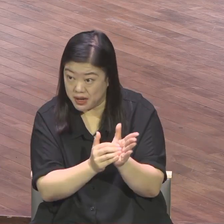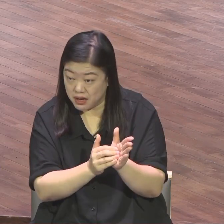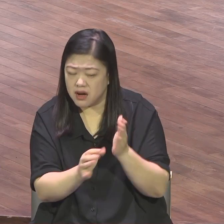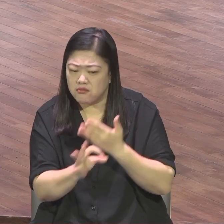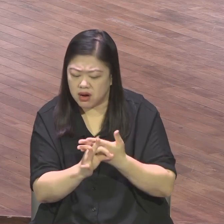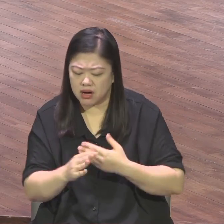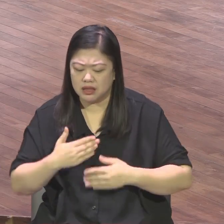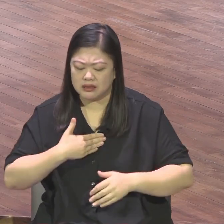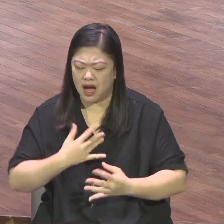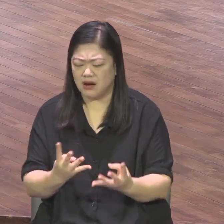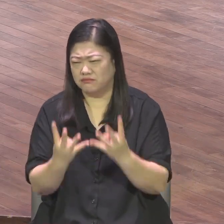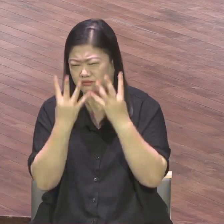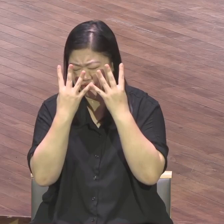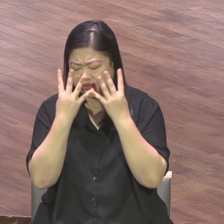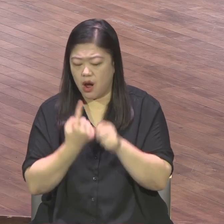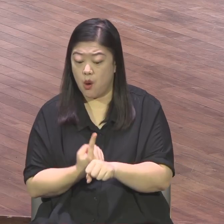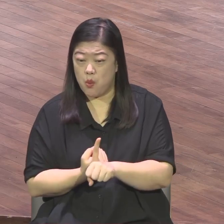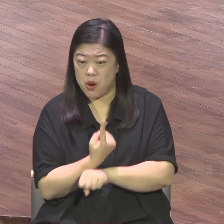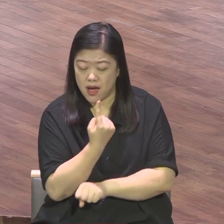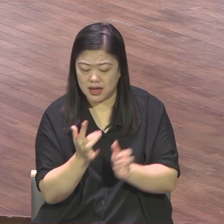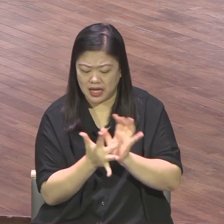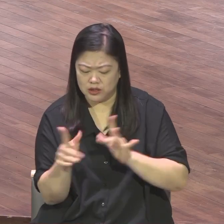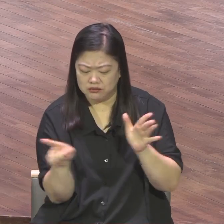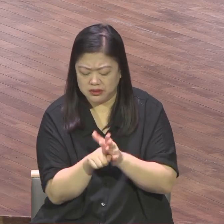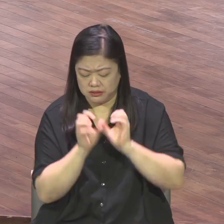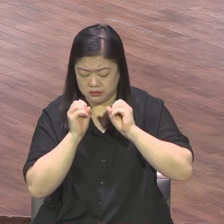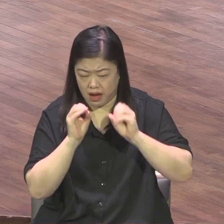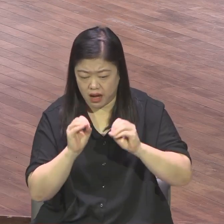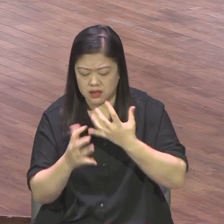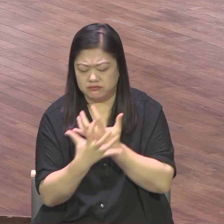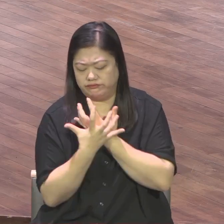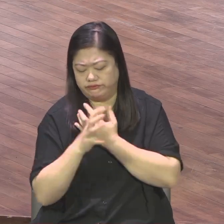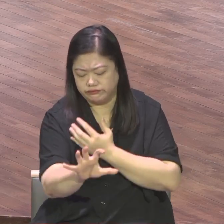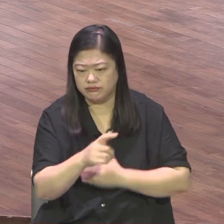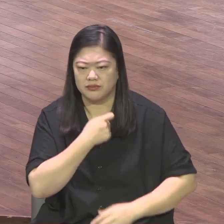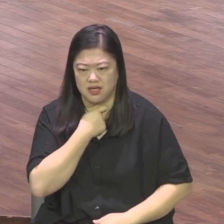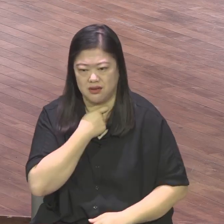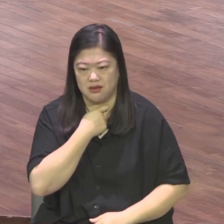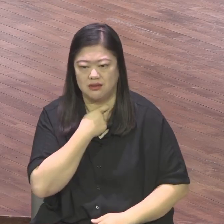같이 되기를 하나님께 원하나이다 하니라. 아멘.